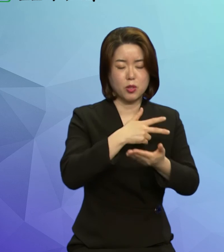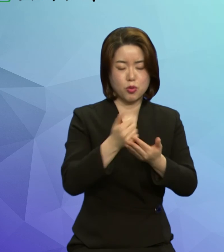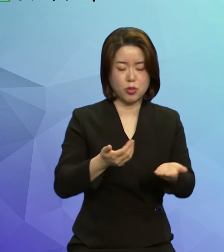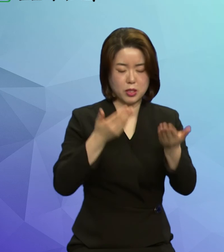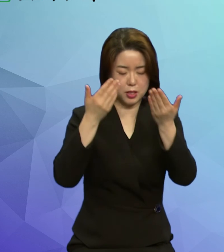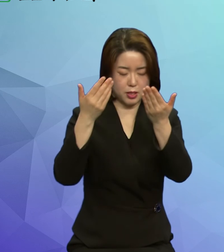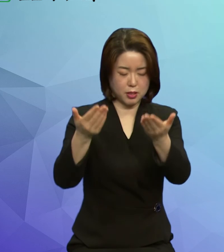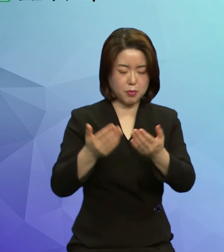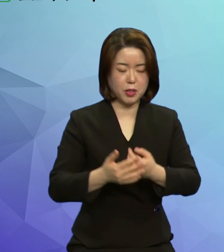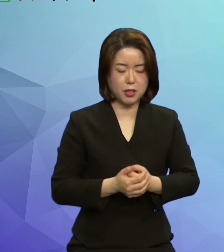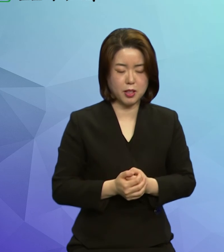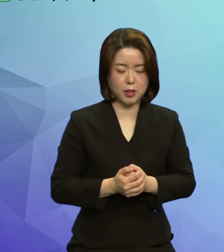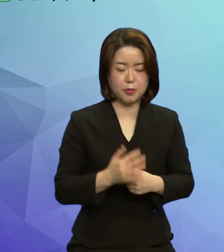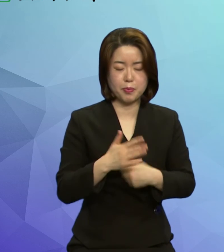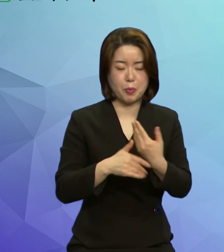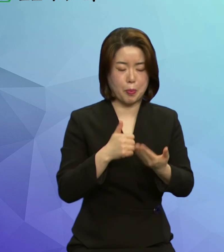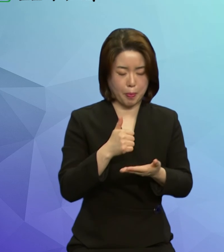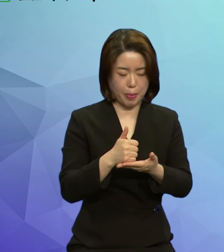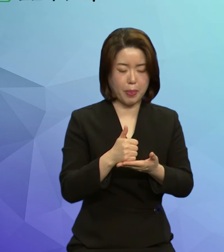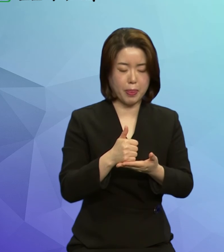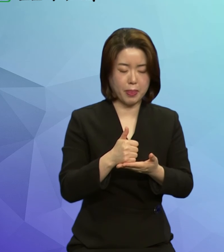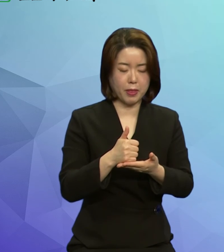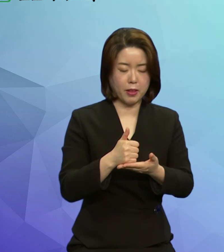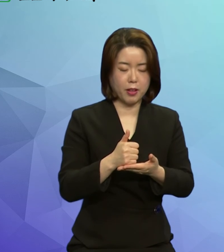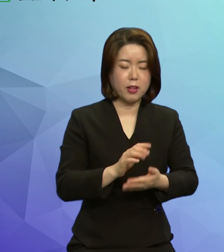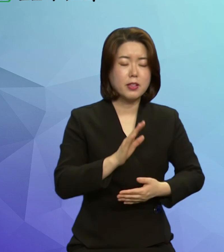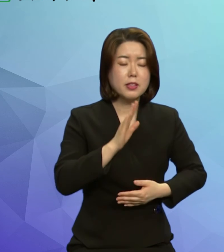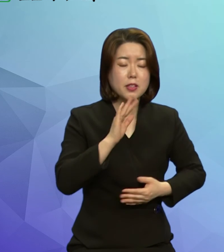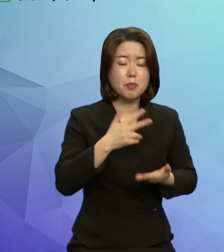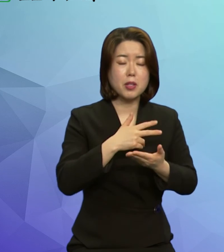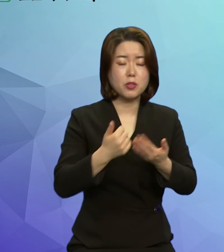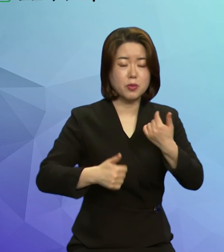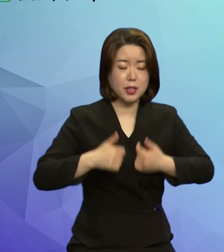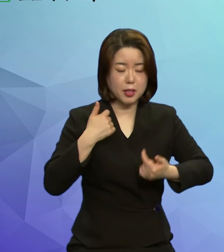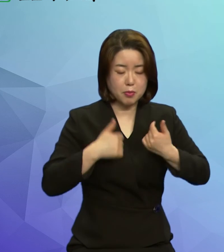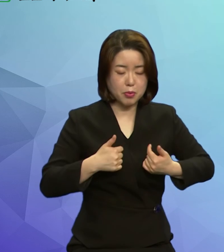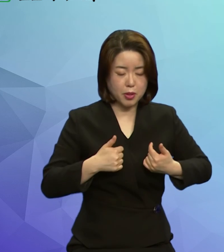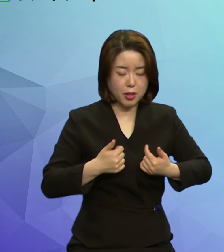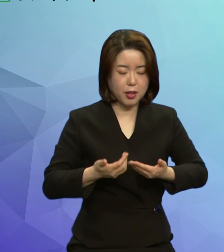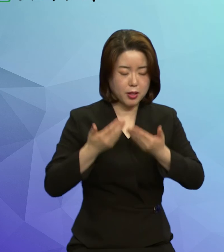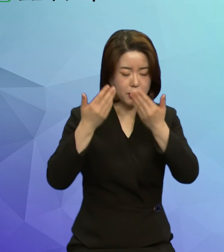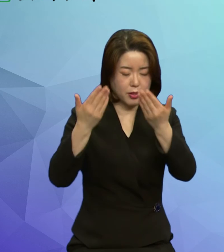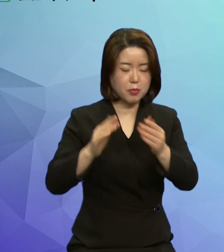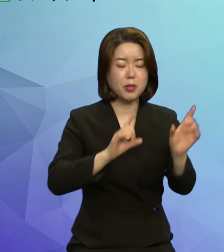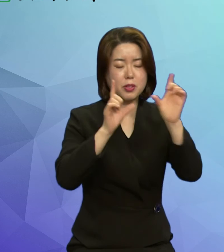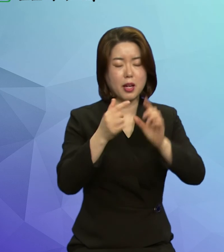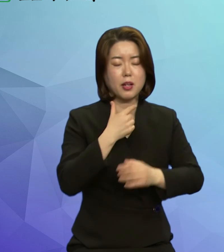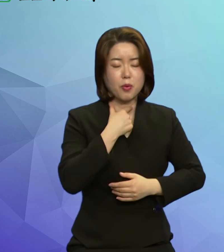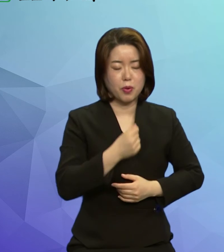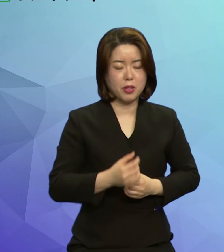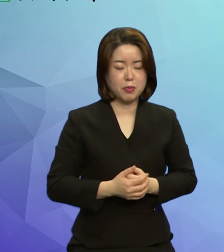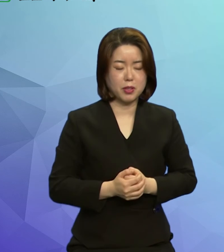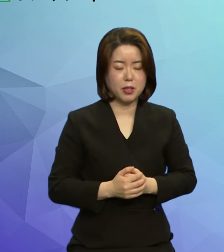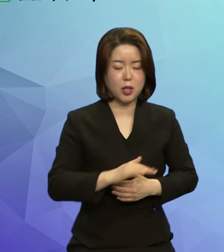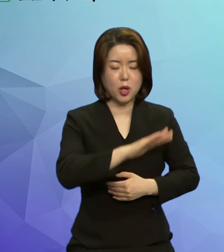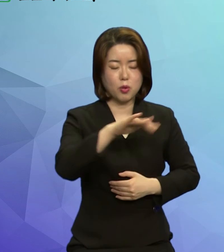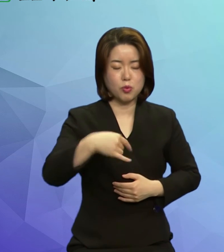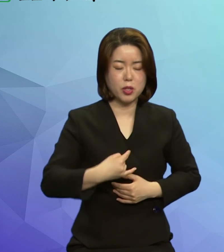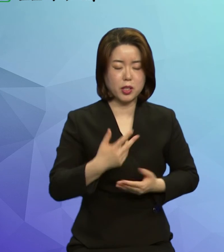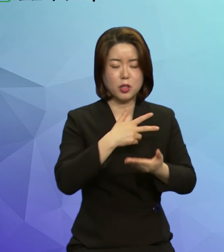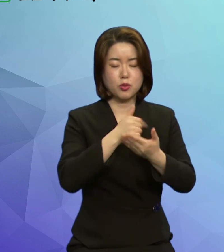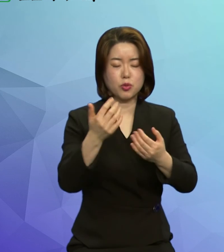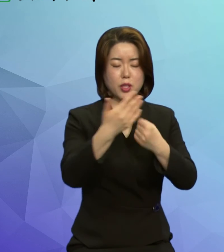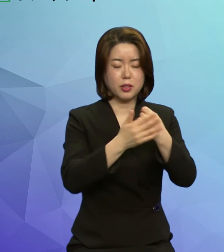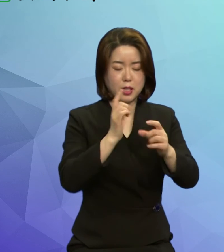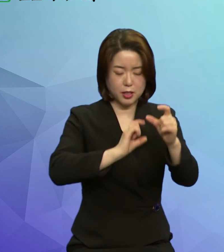드립니다. 하나님, 정말 주님을 기쁘시게 하며 살기를 원합니다. 우리에게 주의